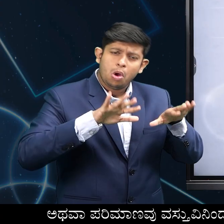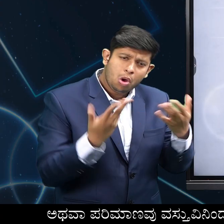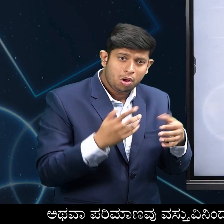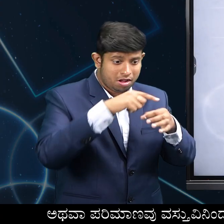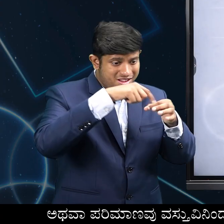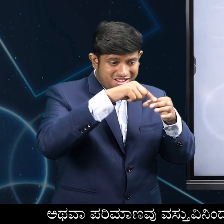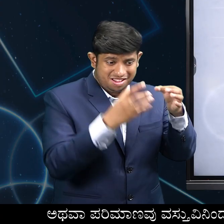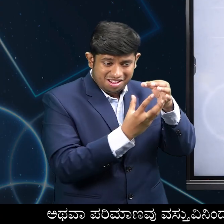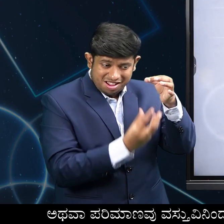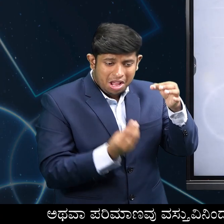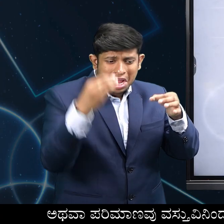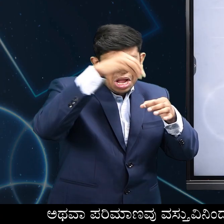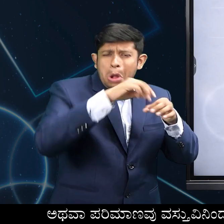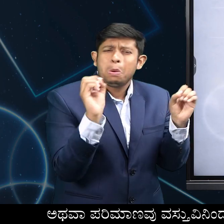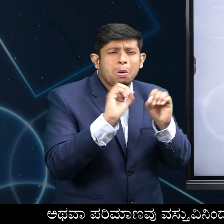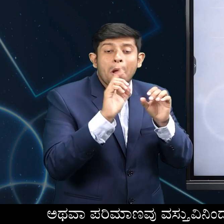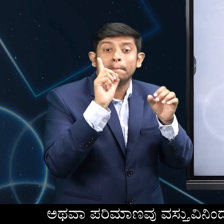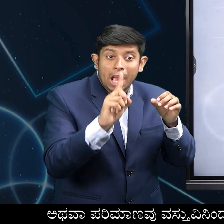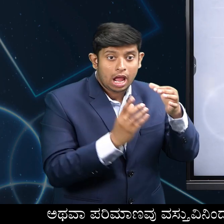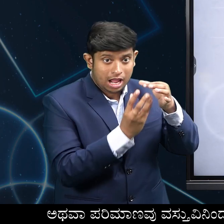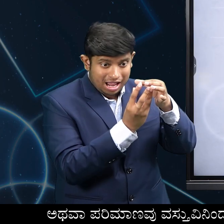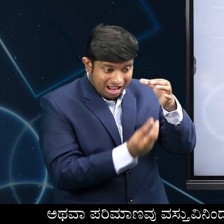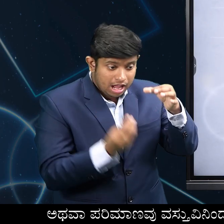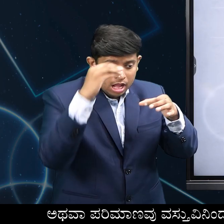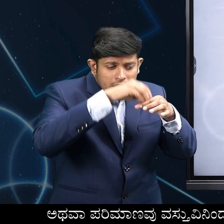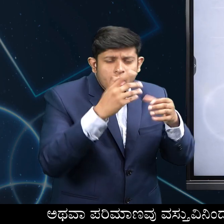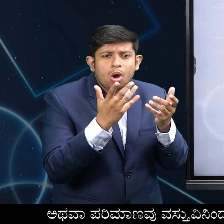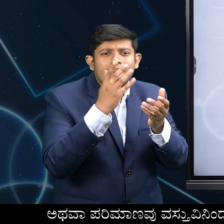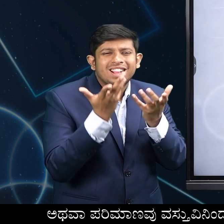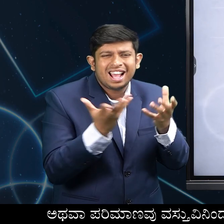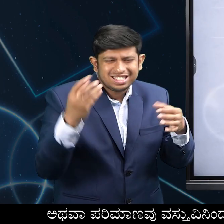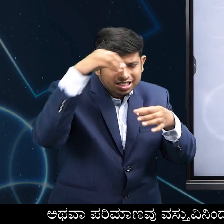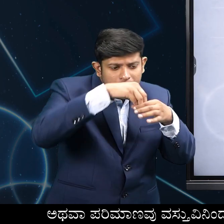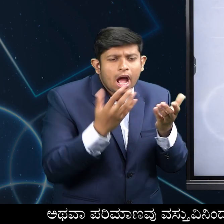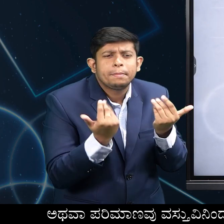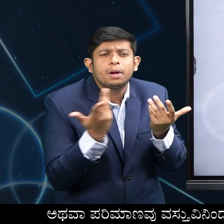ಅಥವಾ ಪರಿಮಾಣವು ವಸ್ತುವಿನಿಂದ ಆಕ್ರಮಿಸಲ್ಪಡುವ ಒಟ್ಟು ಜಾಗವನ್ನ ಹೊರತುಪಡಿಸಿ ಏನೂ ಅಲ್ಲ.